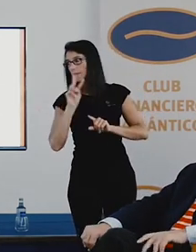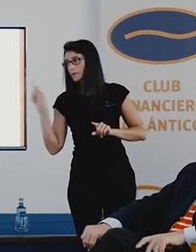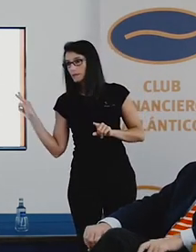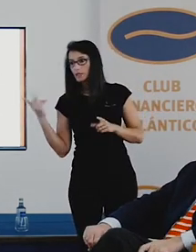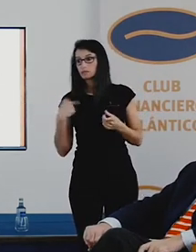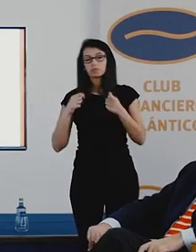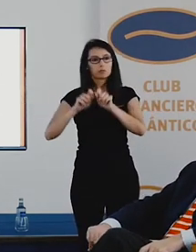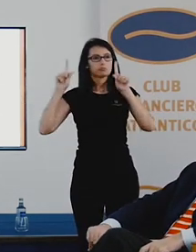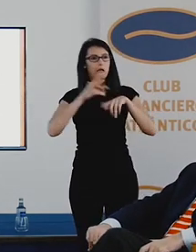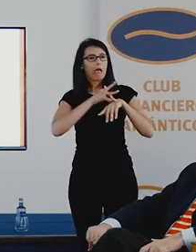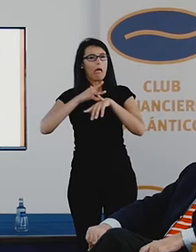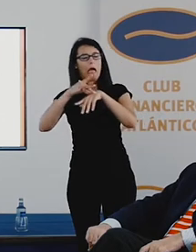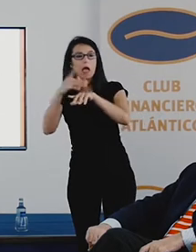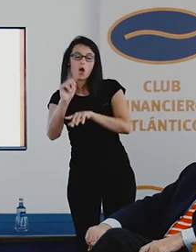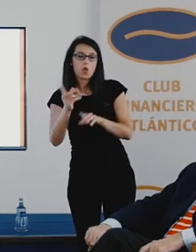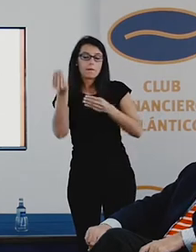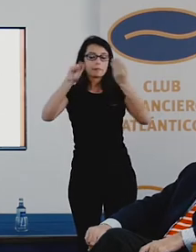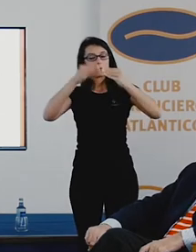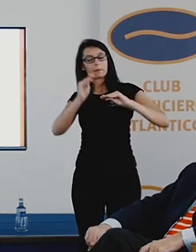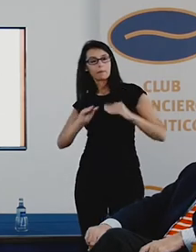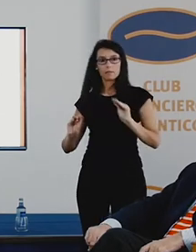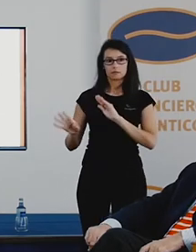no las uso como guión, ahí lo tenéis como complemento de lo que yo os digo.